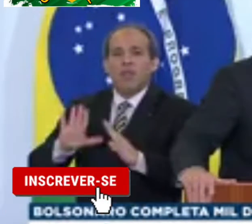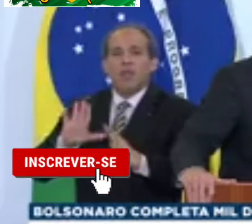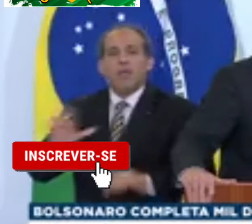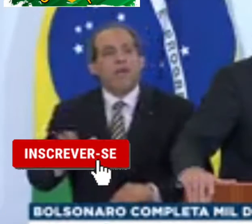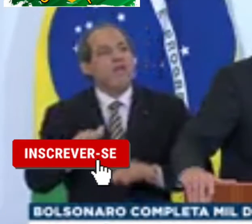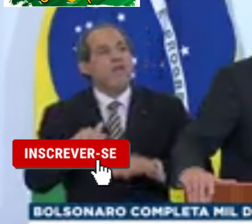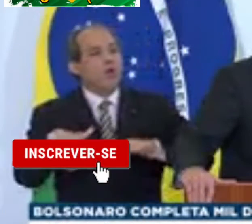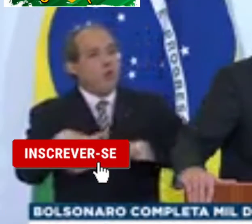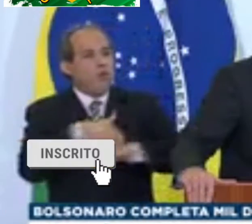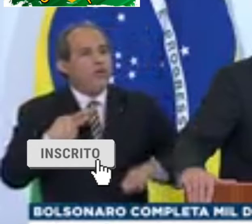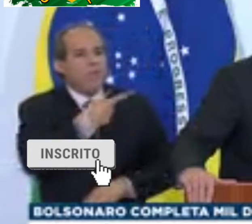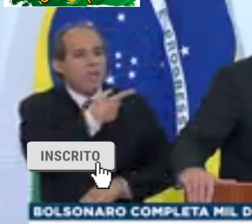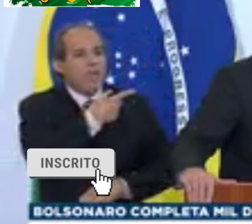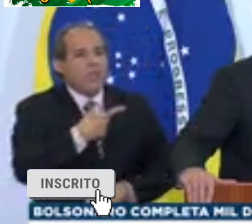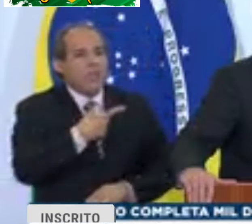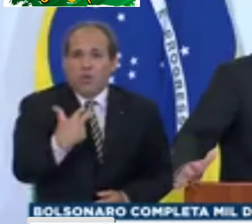rua.